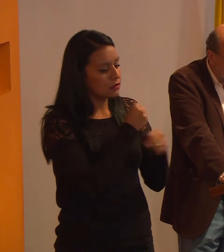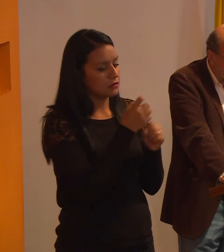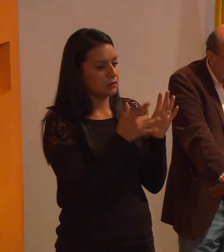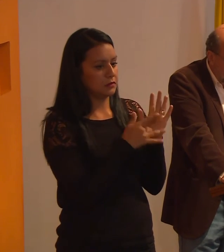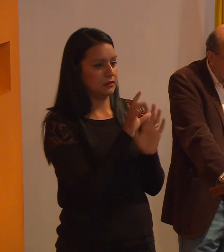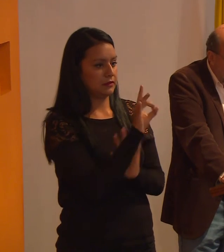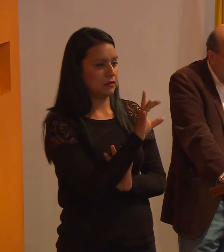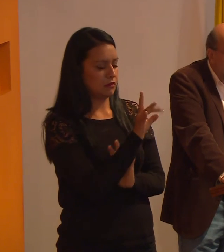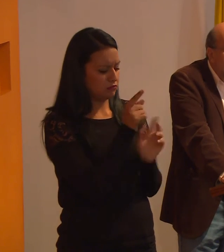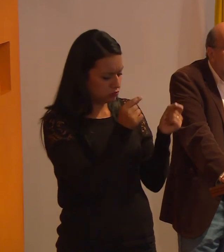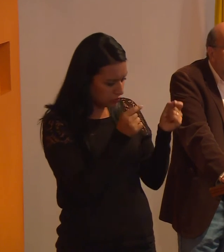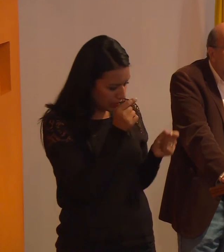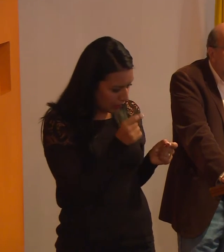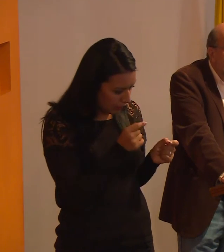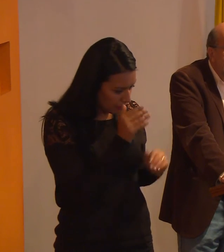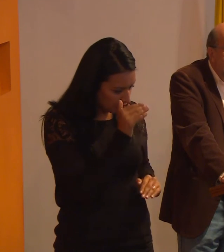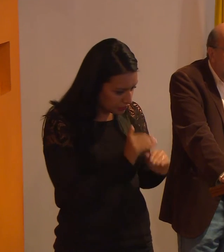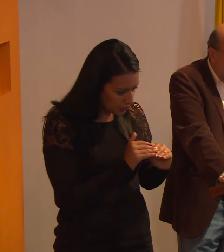2015.